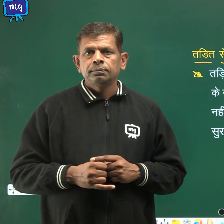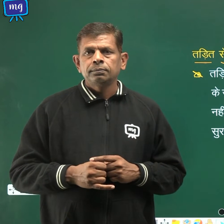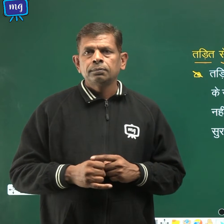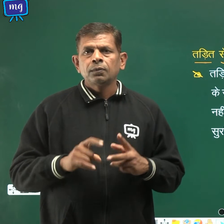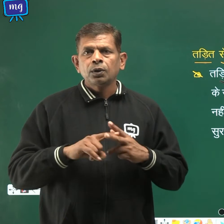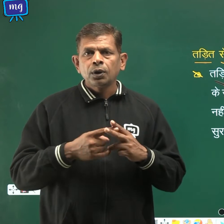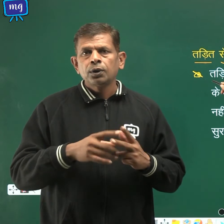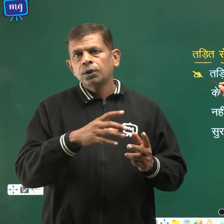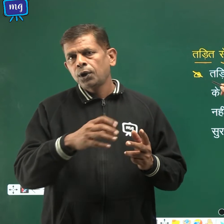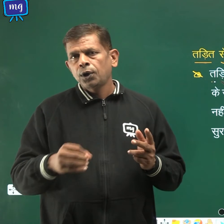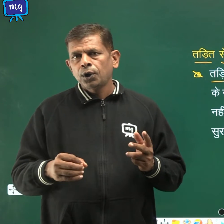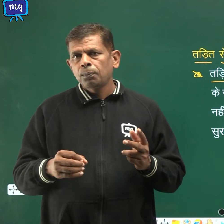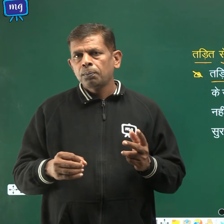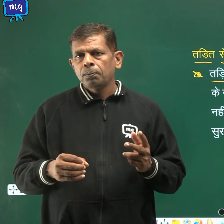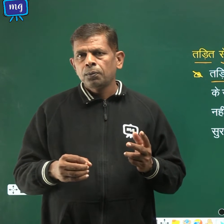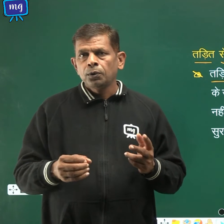तड़ित एवं झंझा